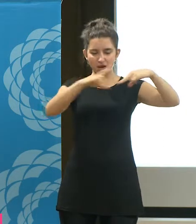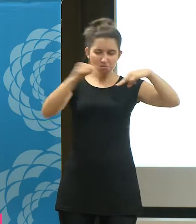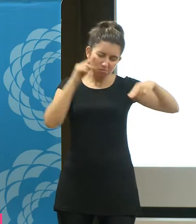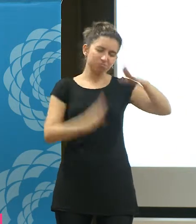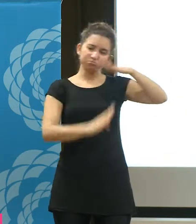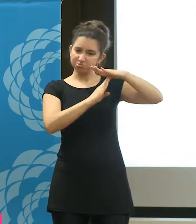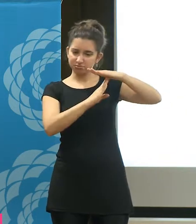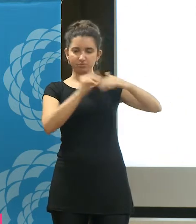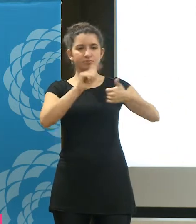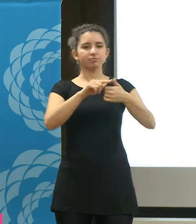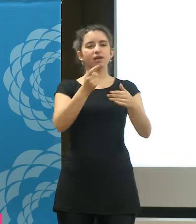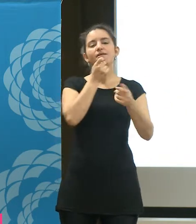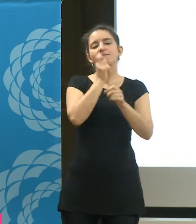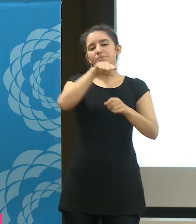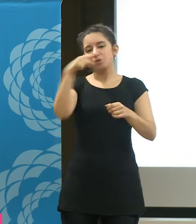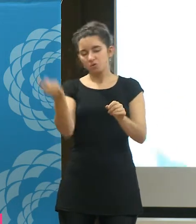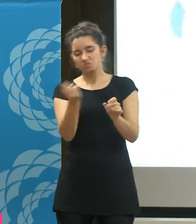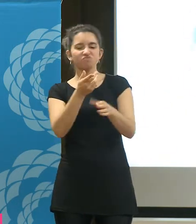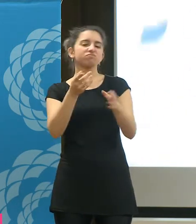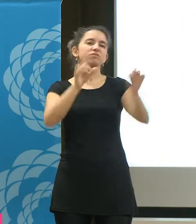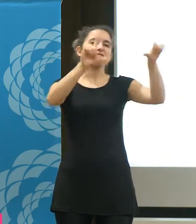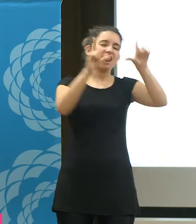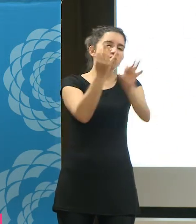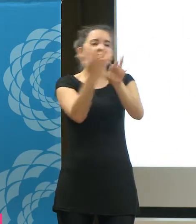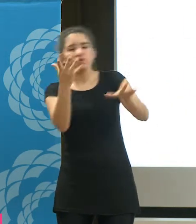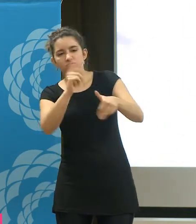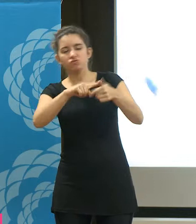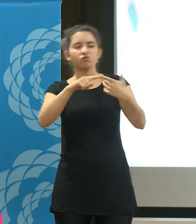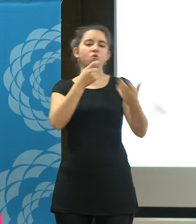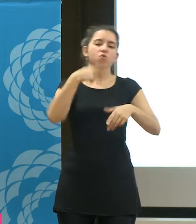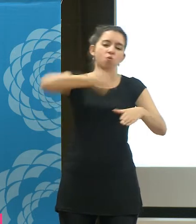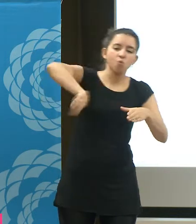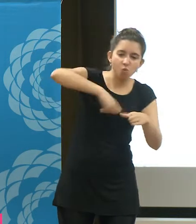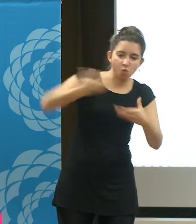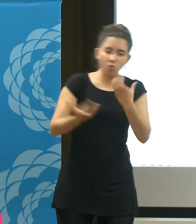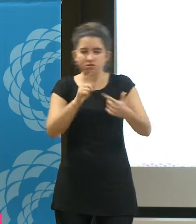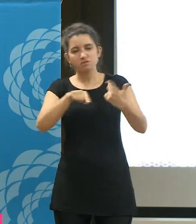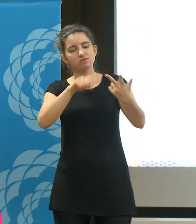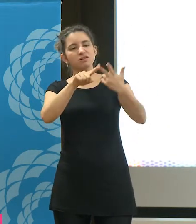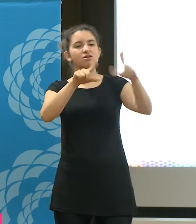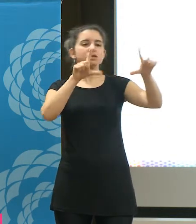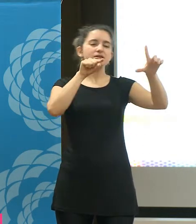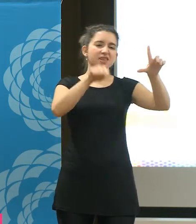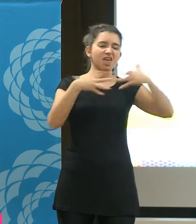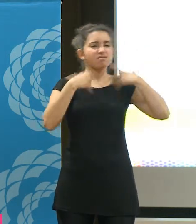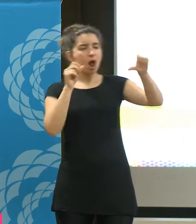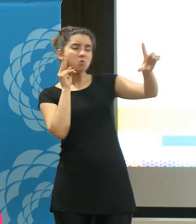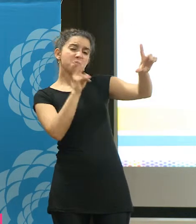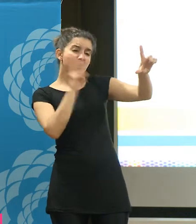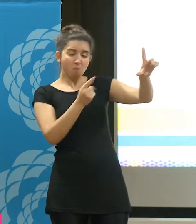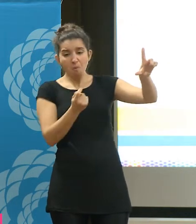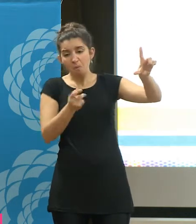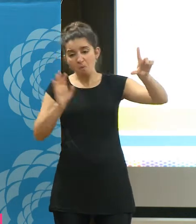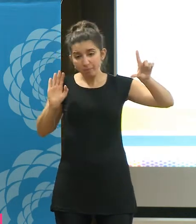educativos culturales, cocina, de manualidades, oficio, noticieros, series y programas dedicados a la salud.